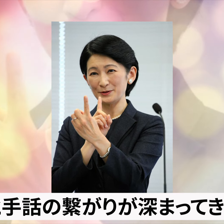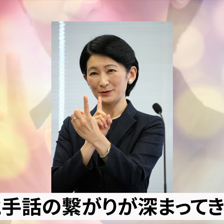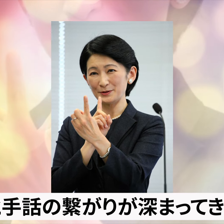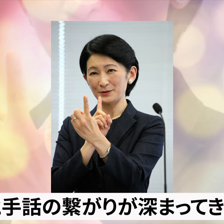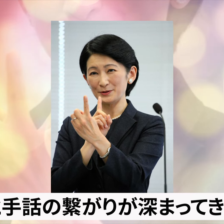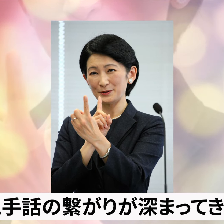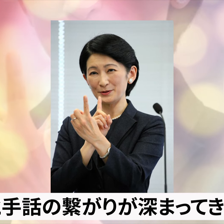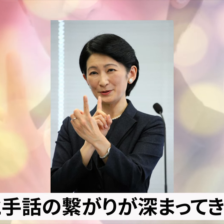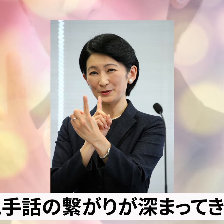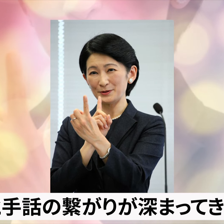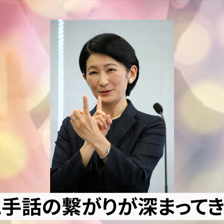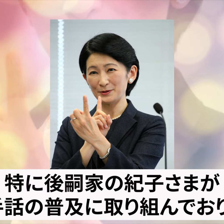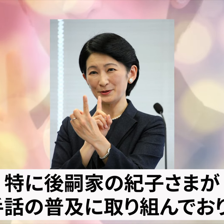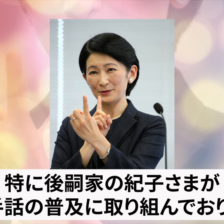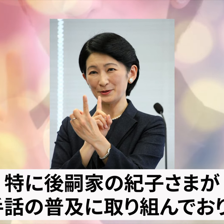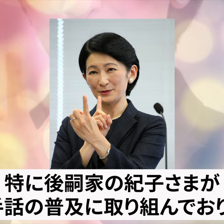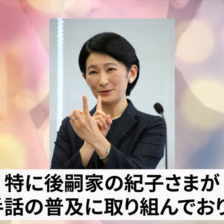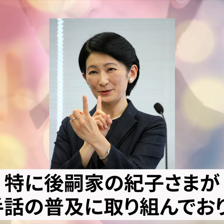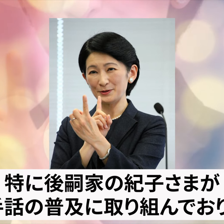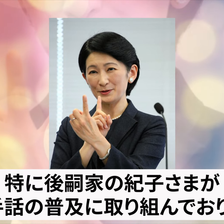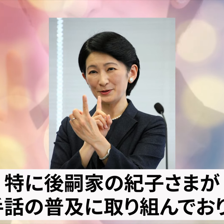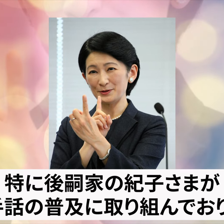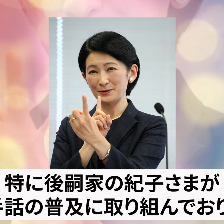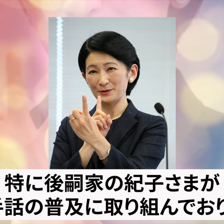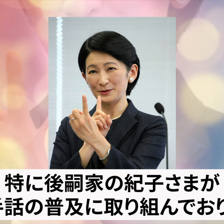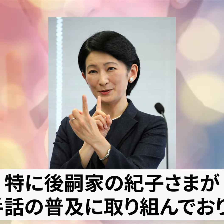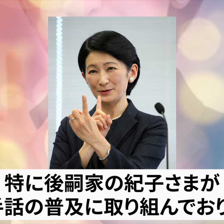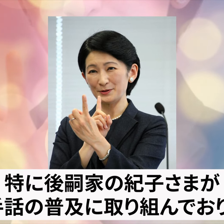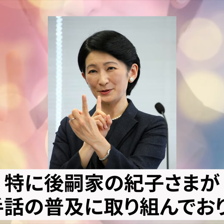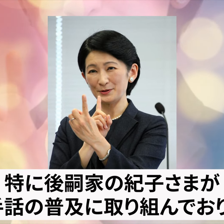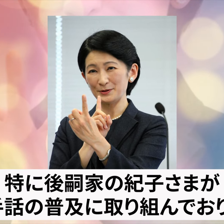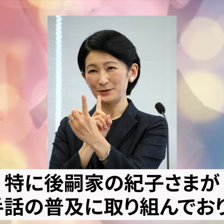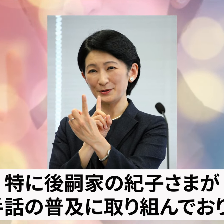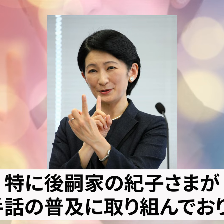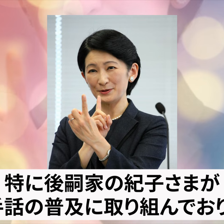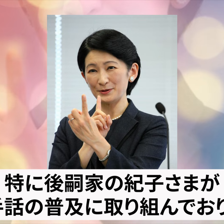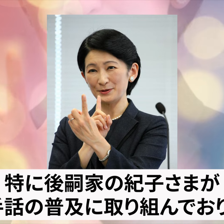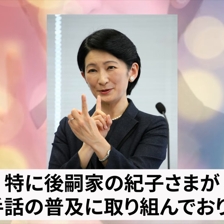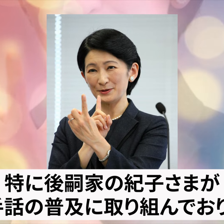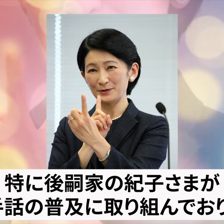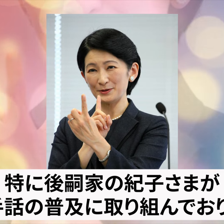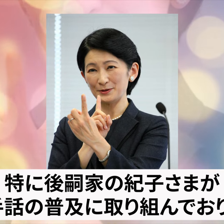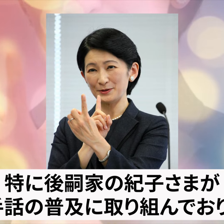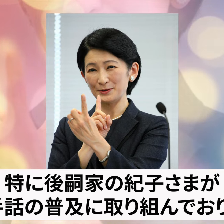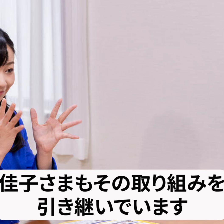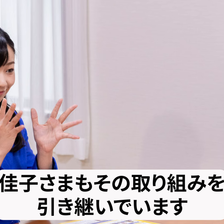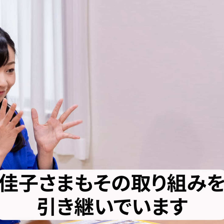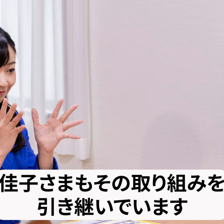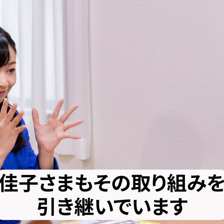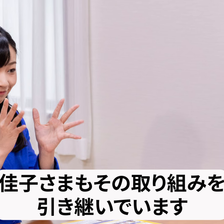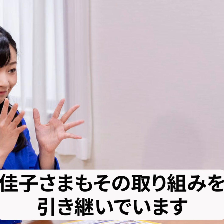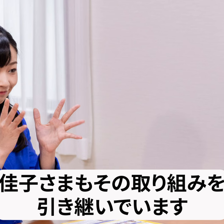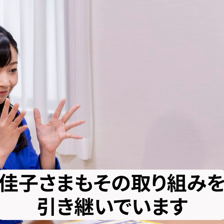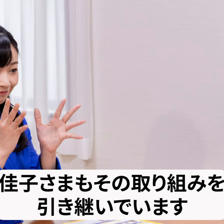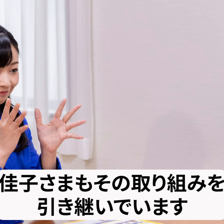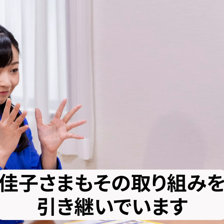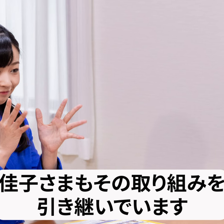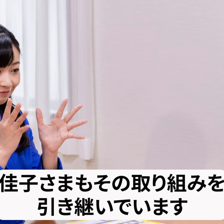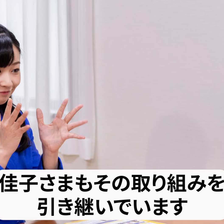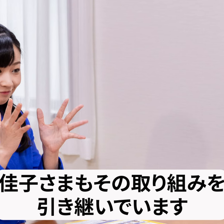ってきました。特に皇嗣家の紀子さまが手話の普及に取り組んでおり、佳子さまもその取り組みを引き継いで